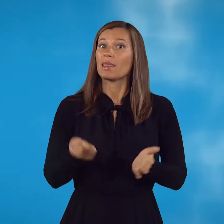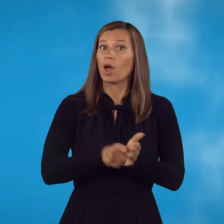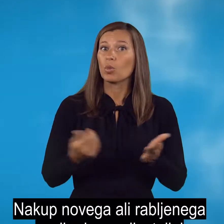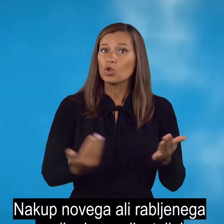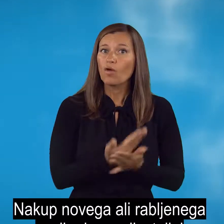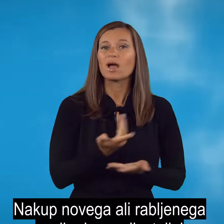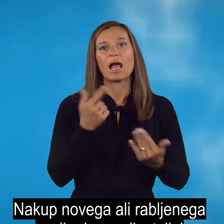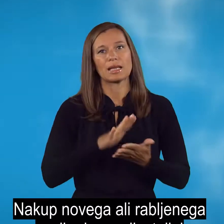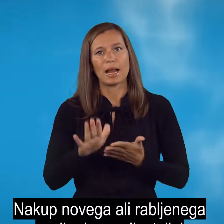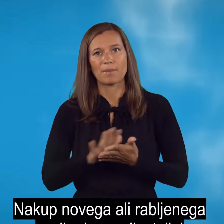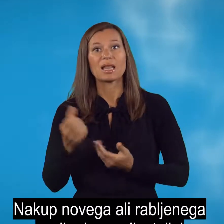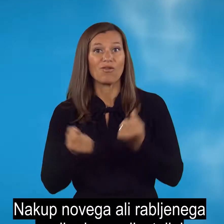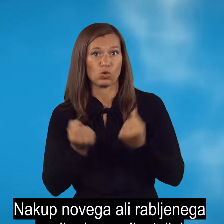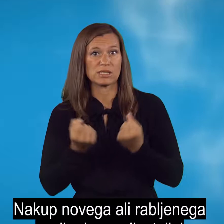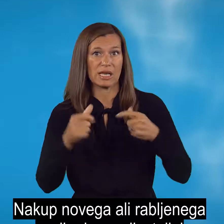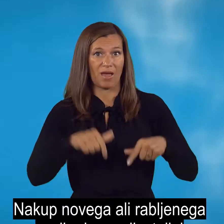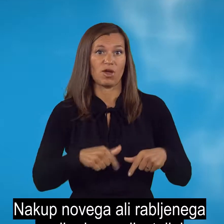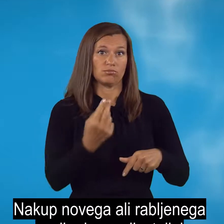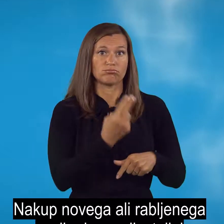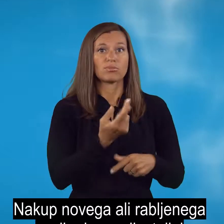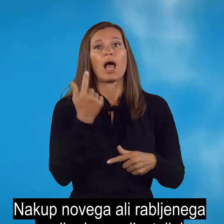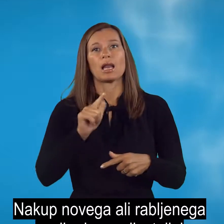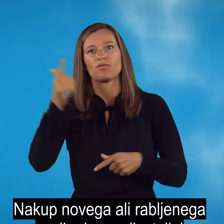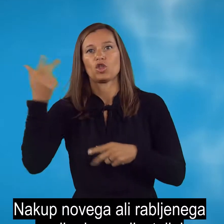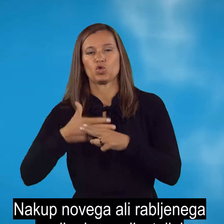Nakup novega ali rabljenega vozila doma ali v tujini.